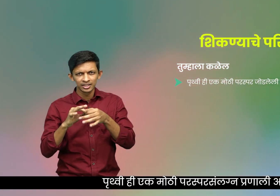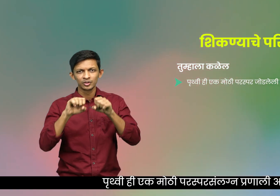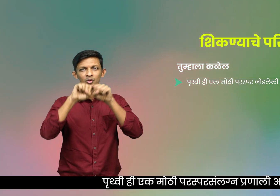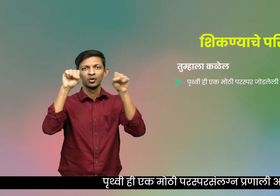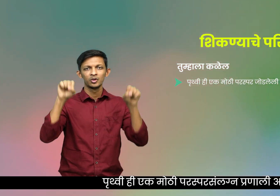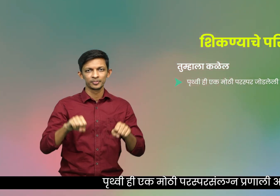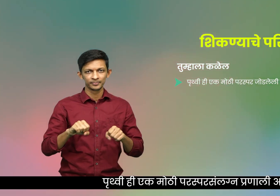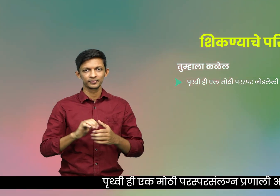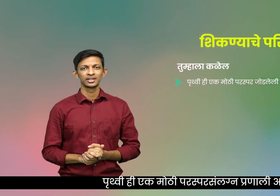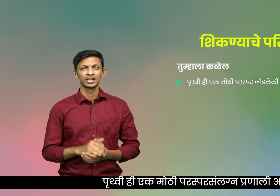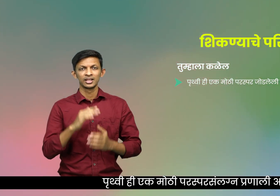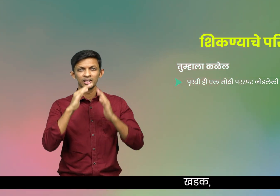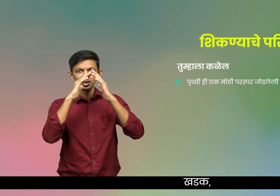आहे. सडक,